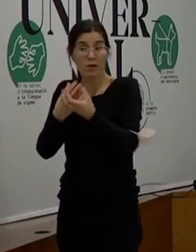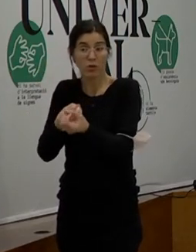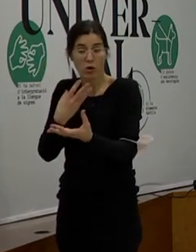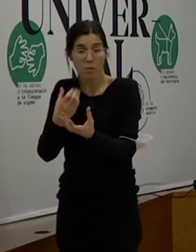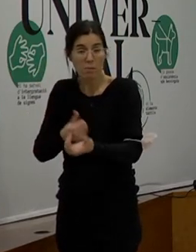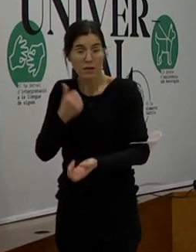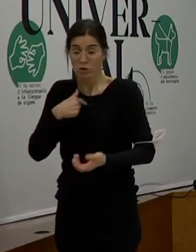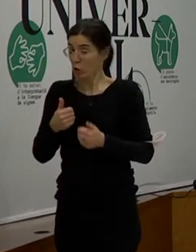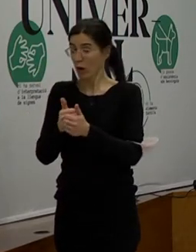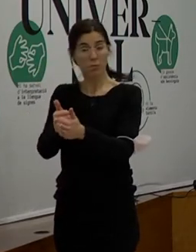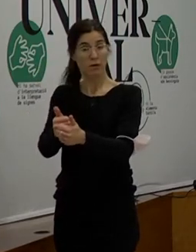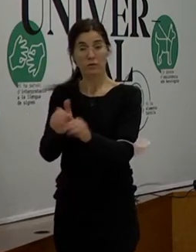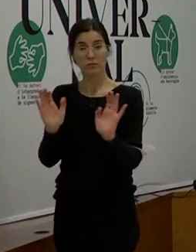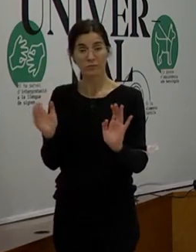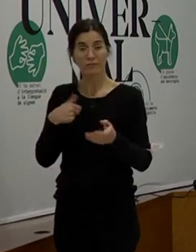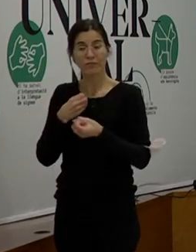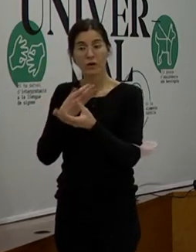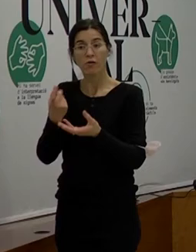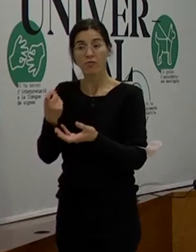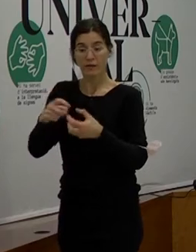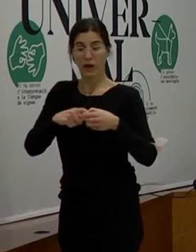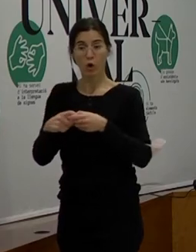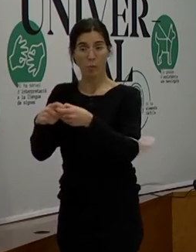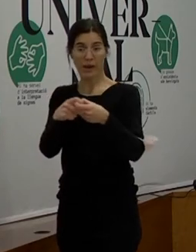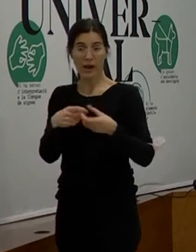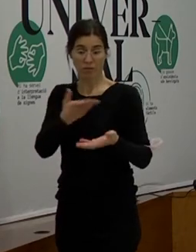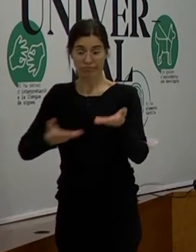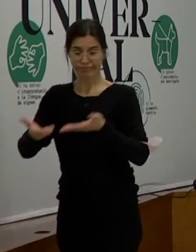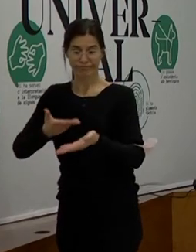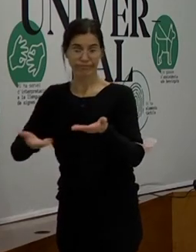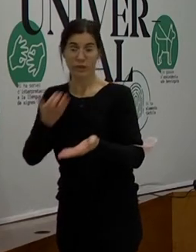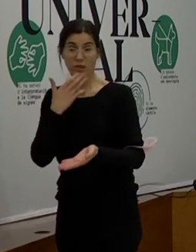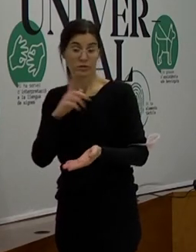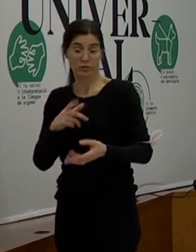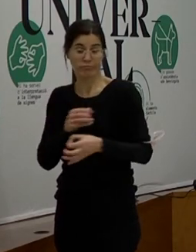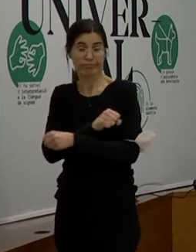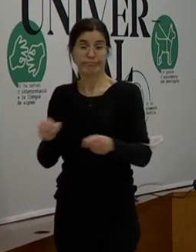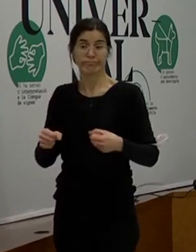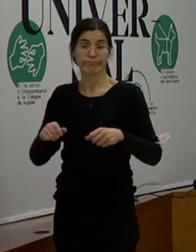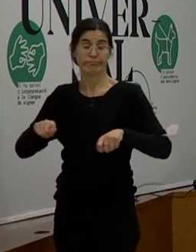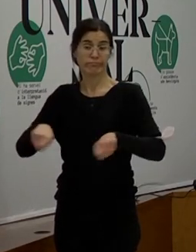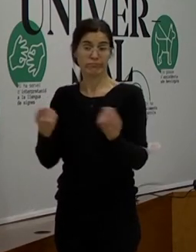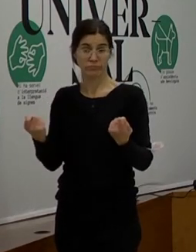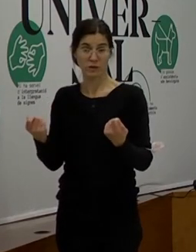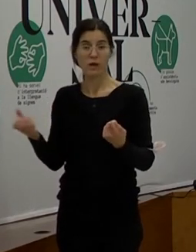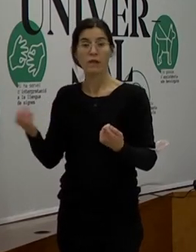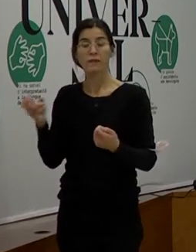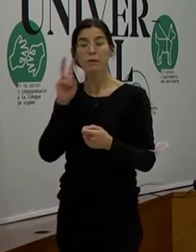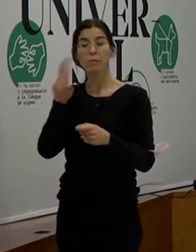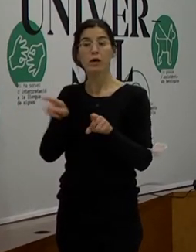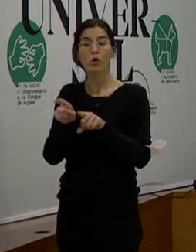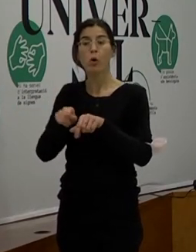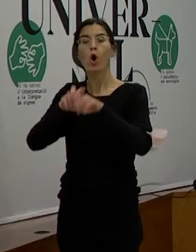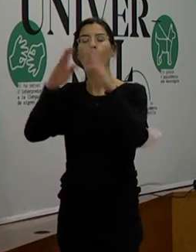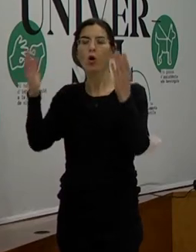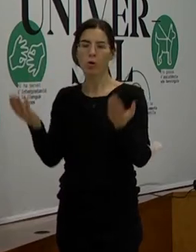tinc que acompanyar i els tenim que cooperar entre nosaltres, si no, no arribarem enlloc. Això tenim que tindre una visió molt global per poder anar